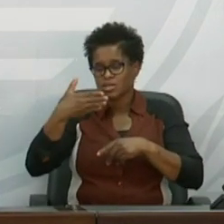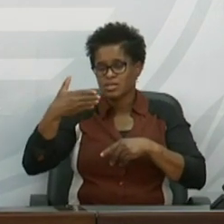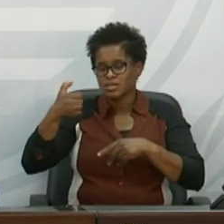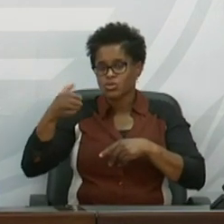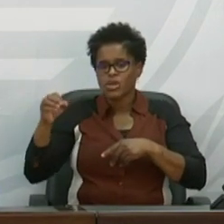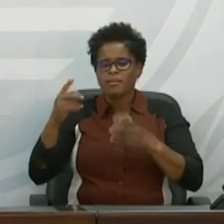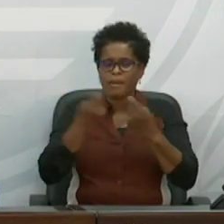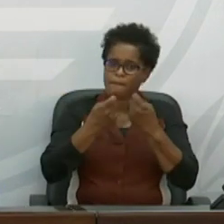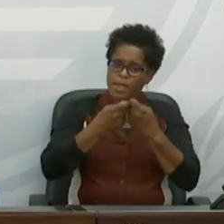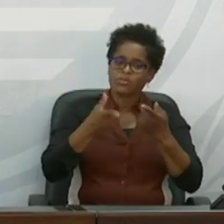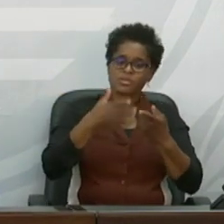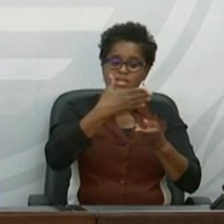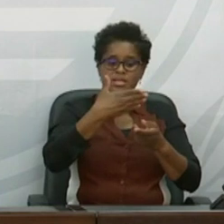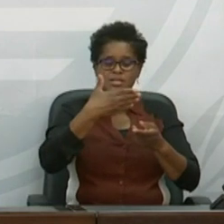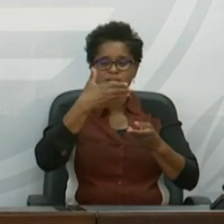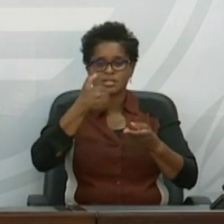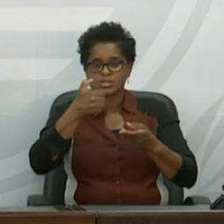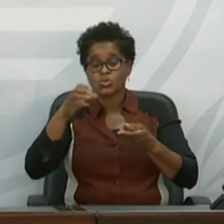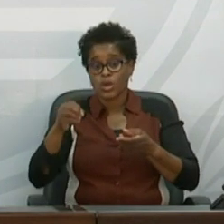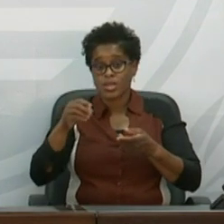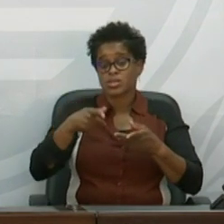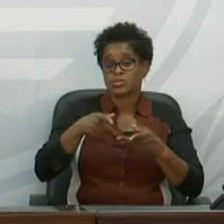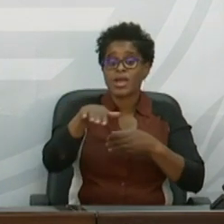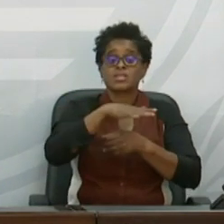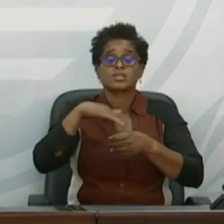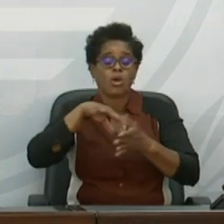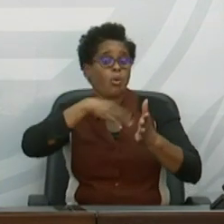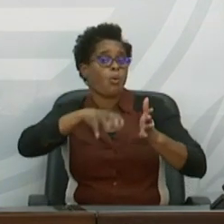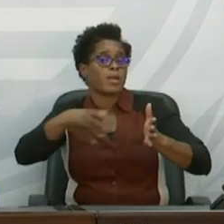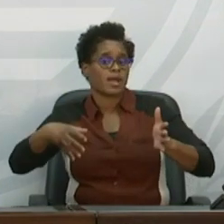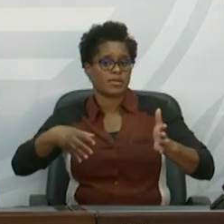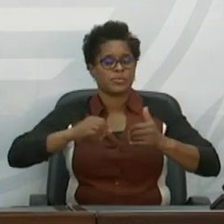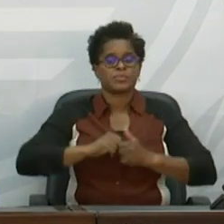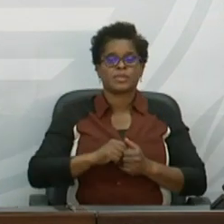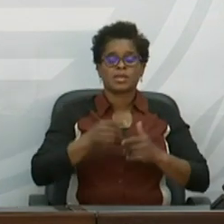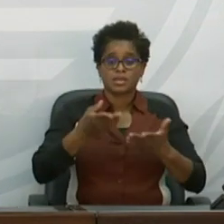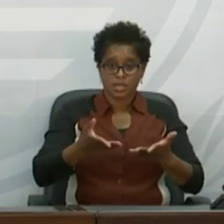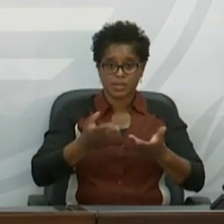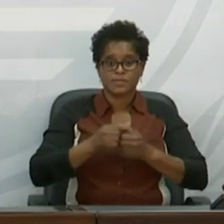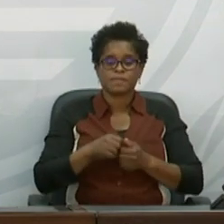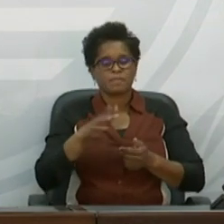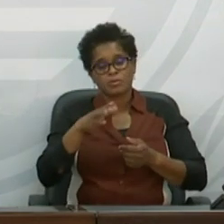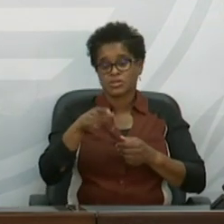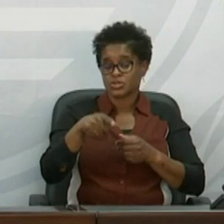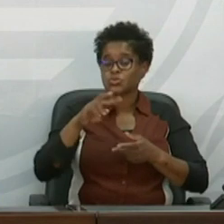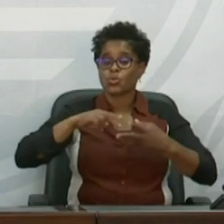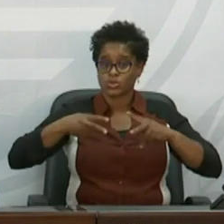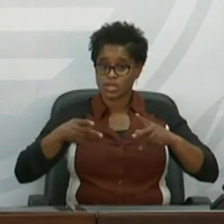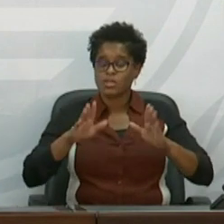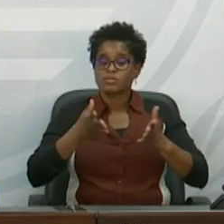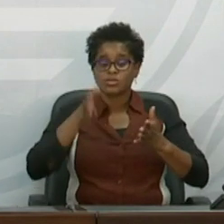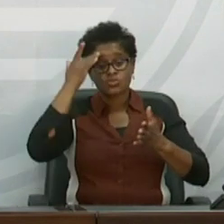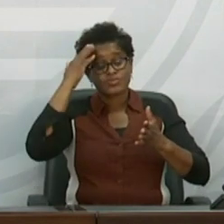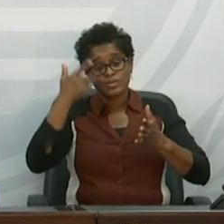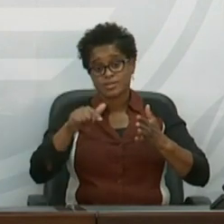de 150, significando ainda que a situação é complicada. Pelo menos nesses concelhos, apesar da